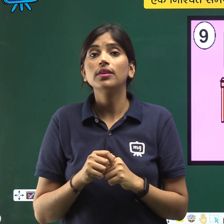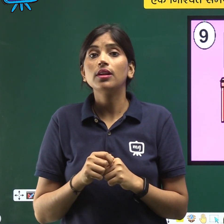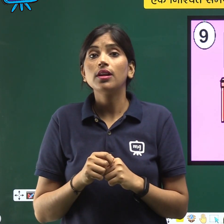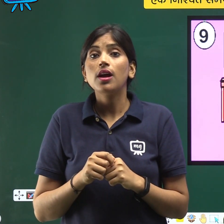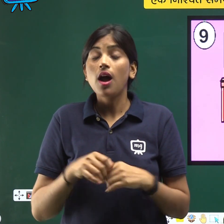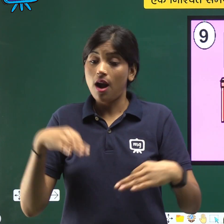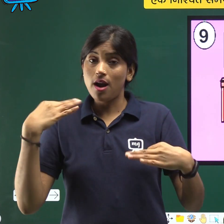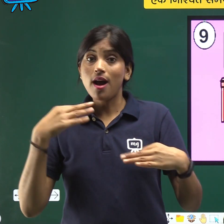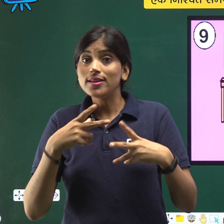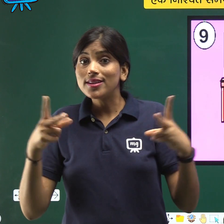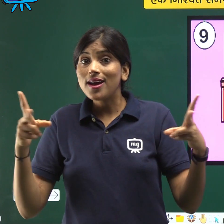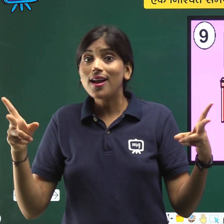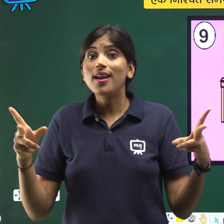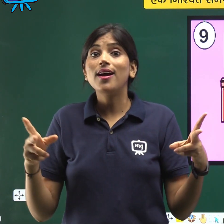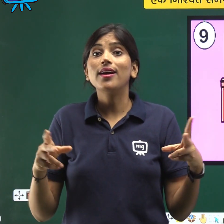कार्यक्रम